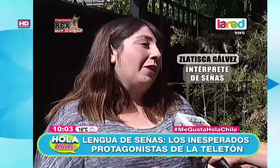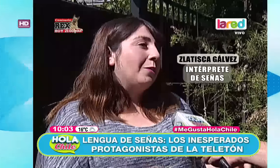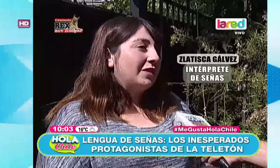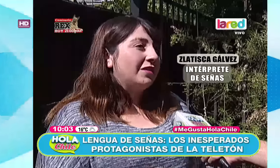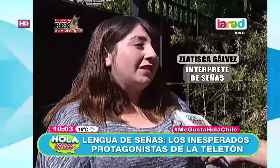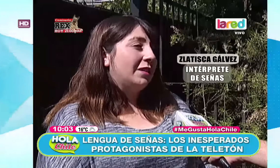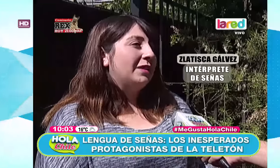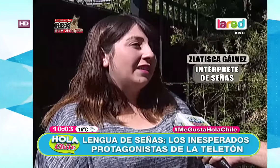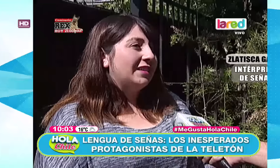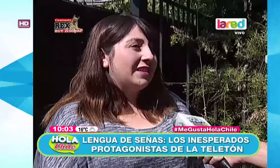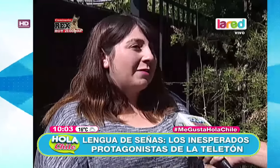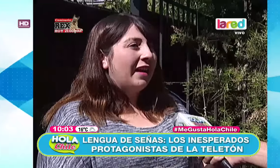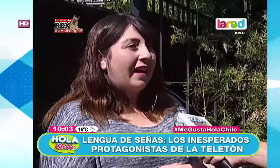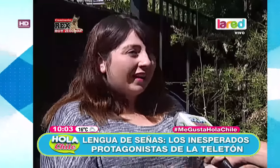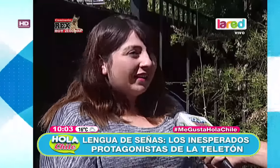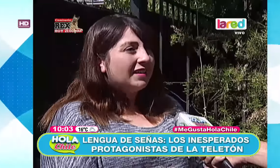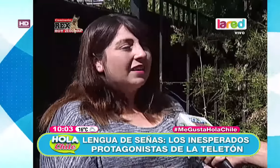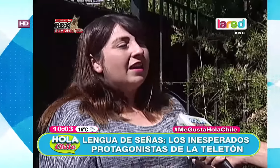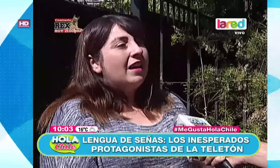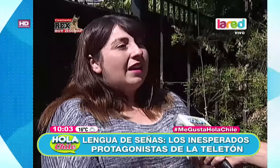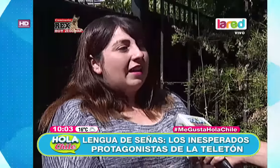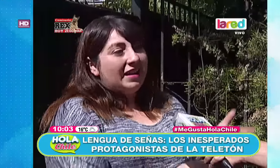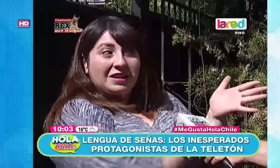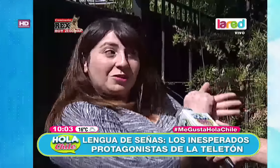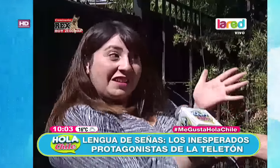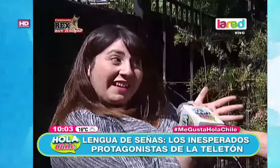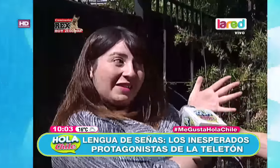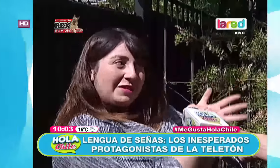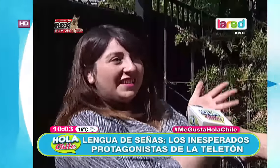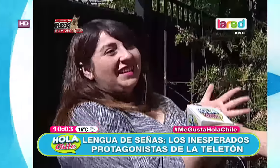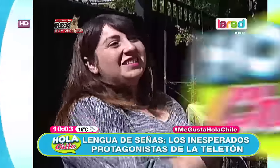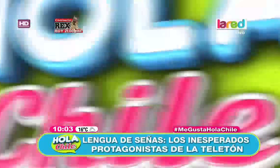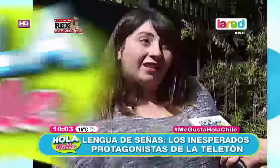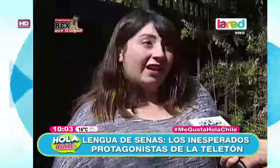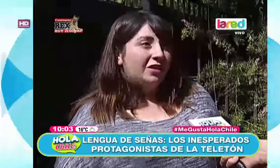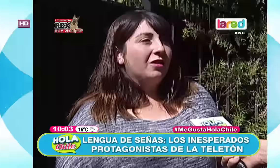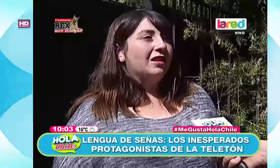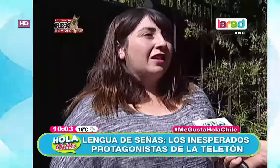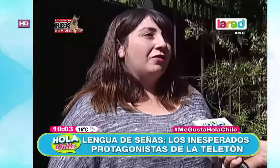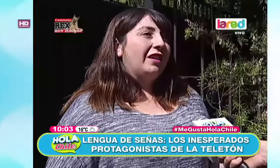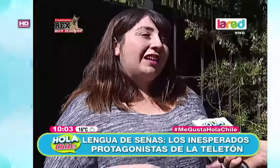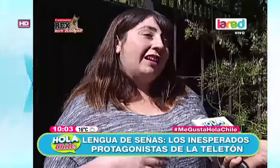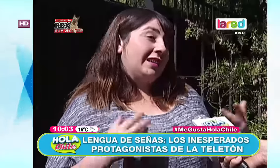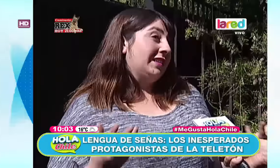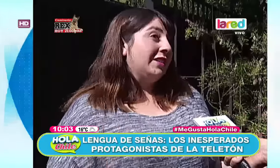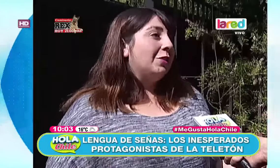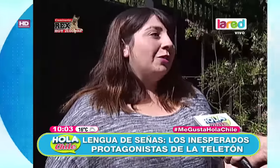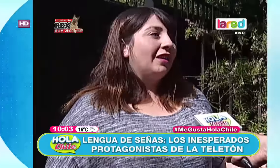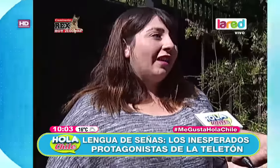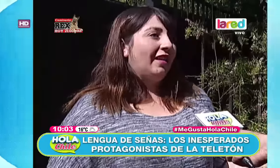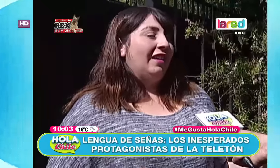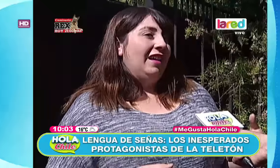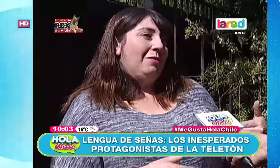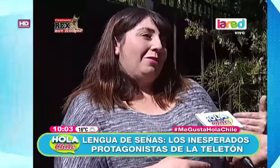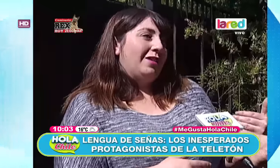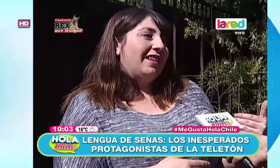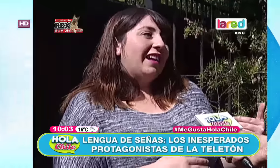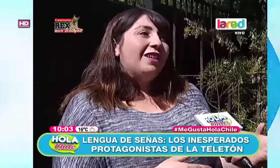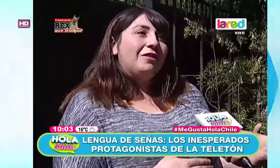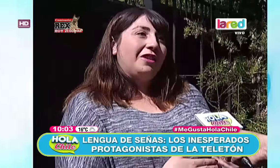día por mi agrupación de intérpretes que se llama Ailes. Esta es su señal. O sea, este año fue increciendo. ¿Por